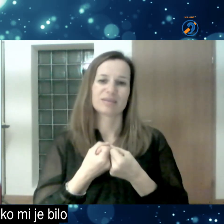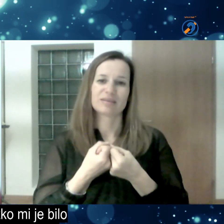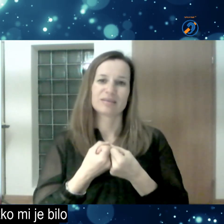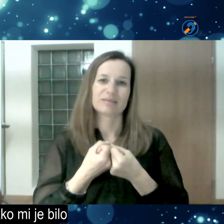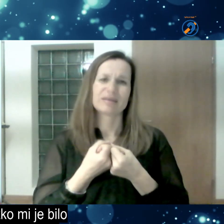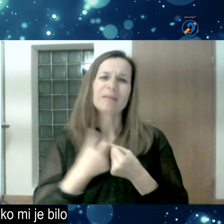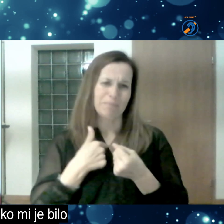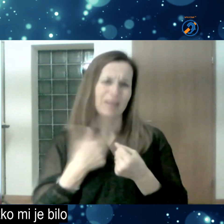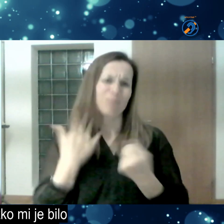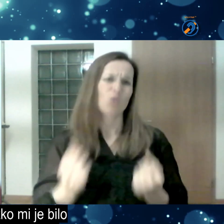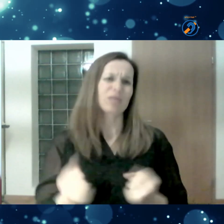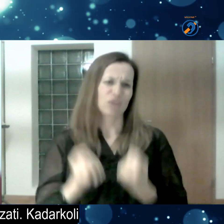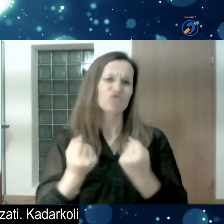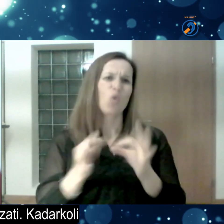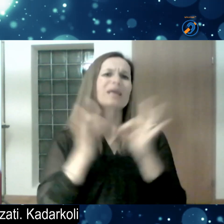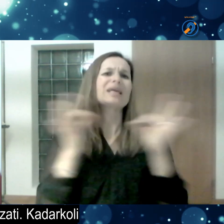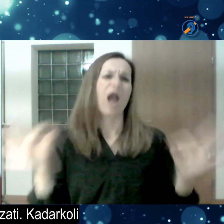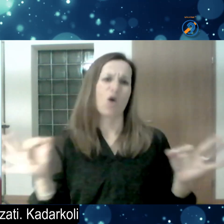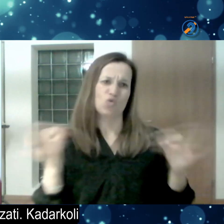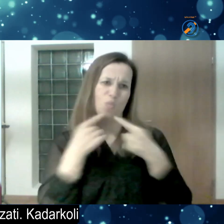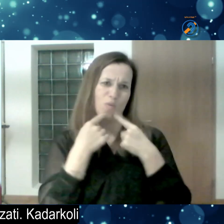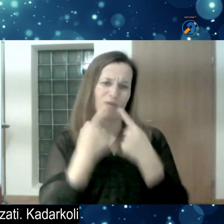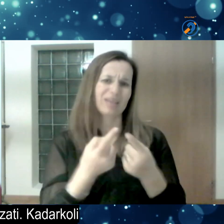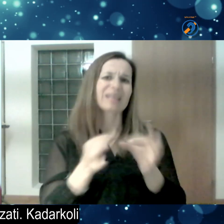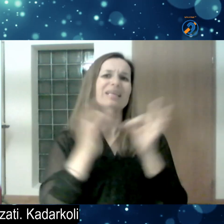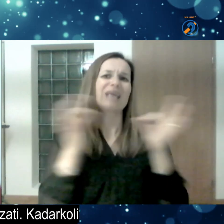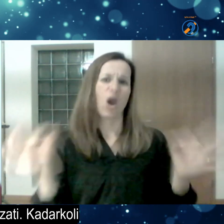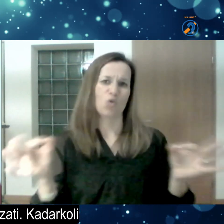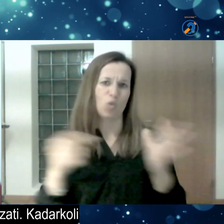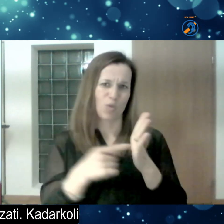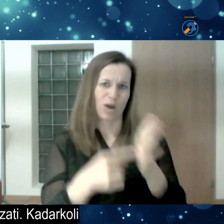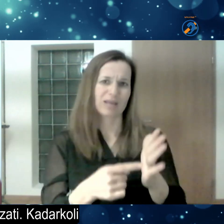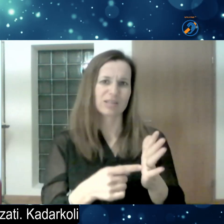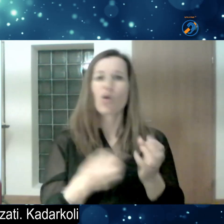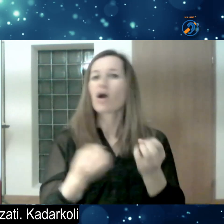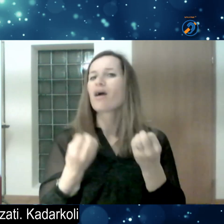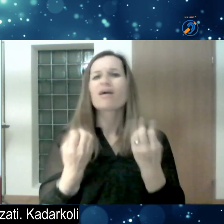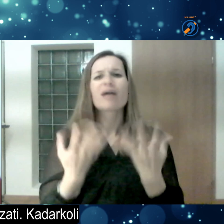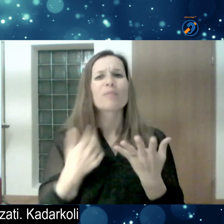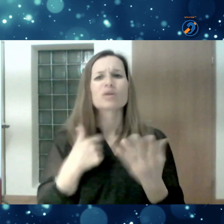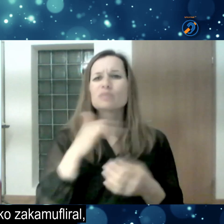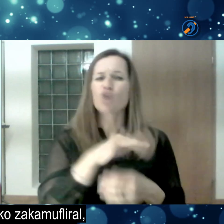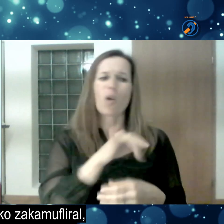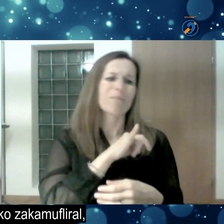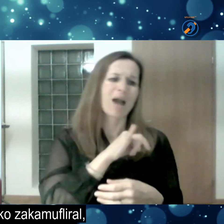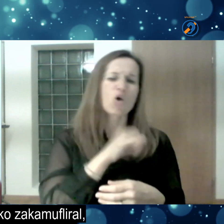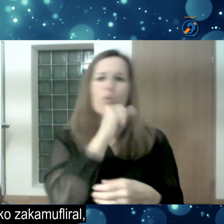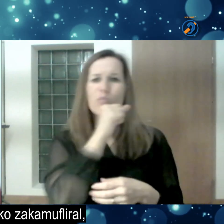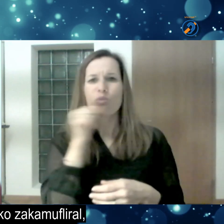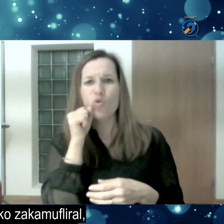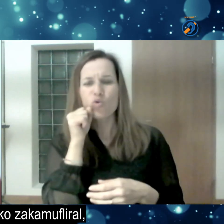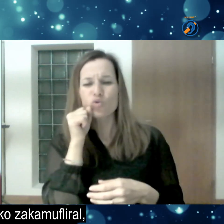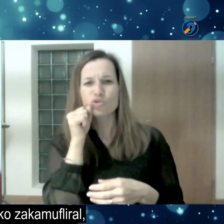težko mi je bilo takrat to javno povedati ali pa javno pokazati, a ne. Kadarkoli sem šel, ne vem, ali na banko ali na pošto, sem nekako tako